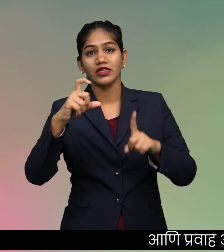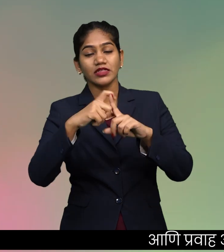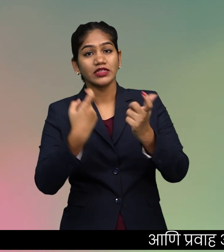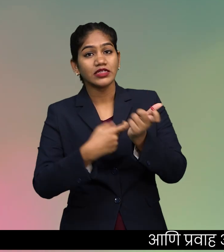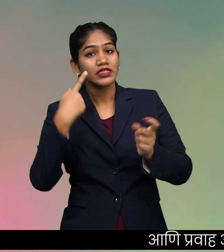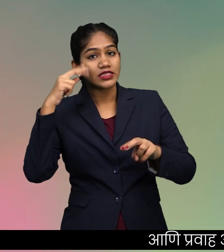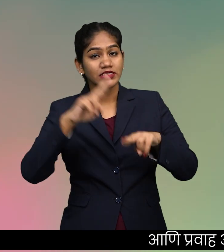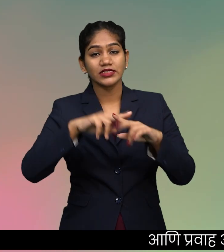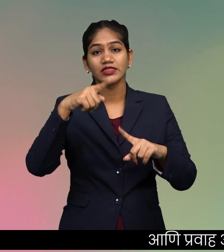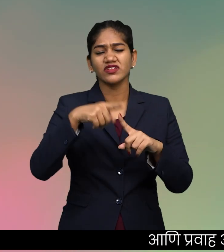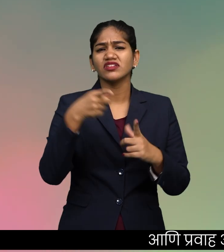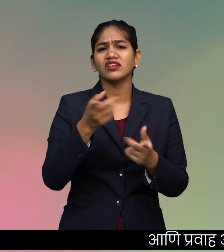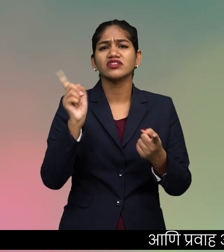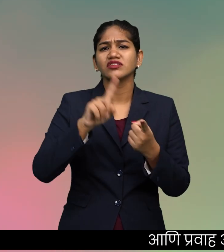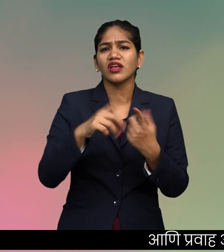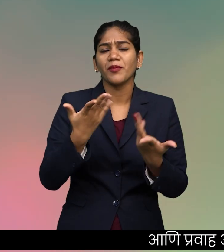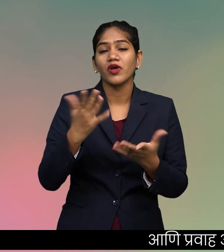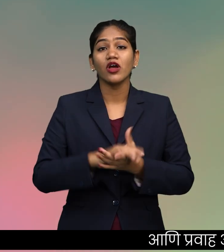आणि प्रवाह असे वर्गीकरण केले जाते.